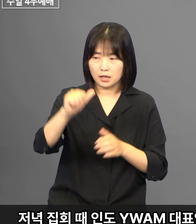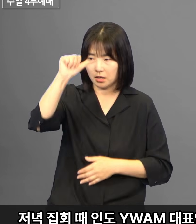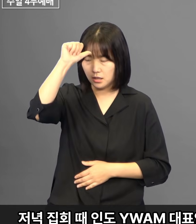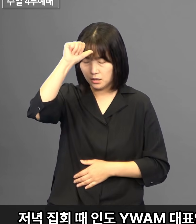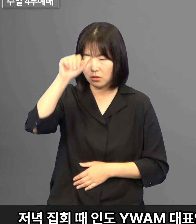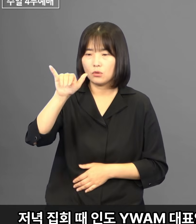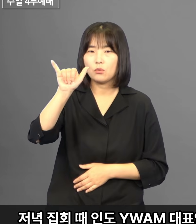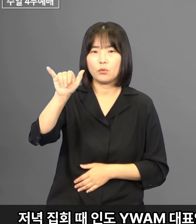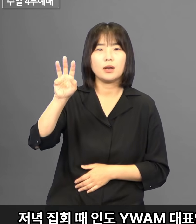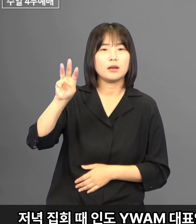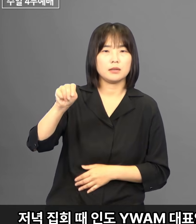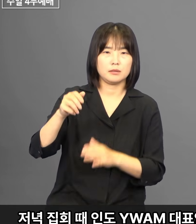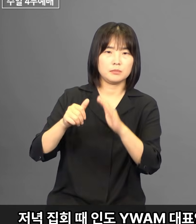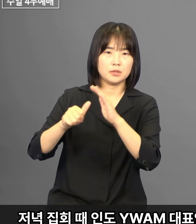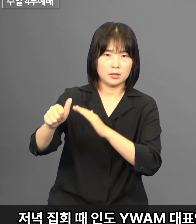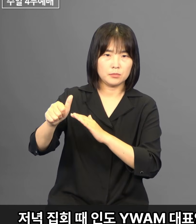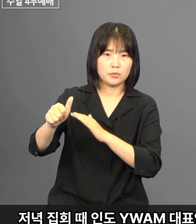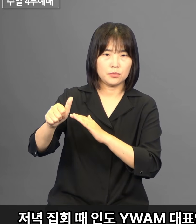YM 대표인